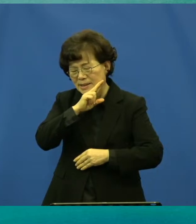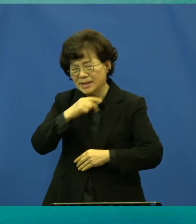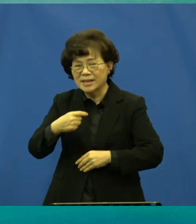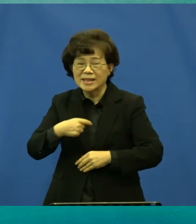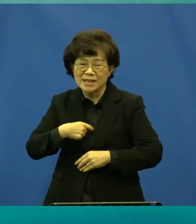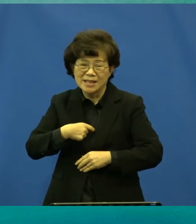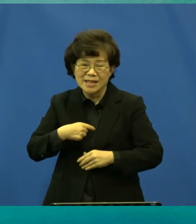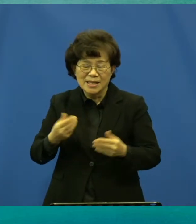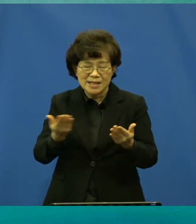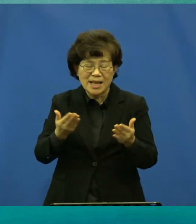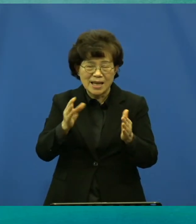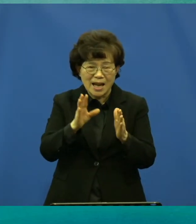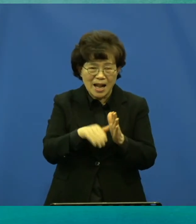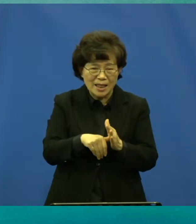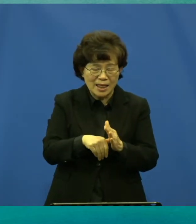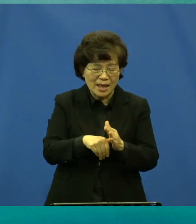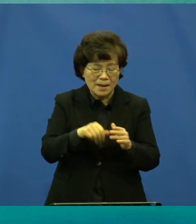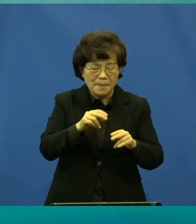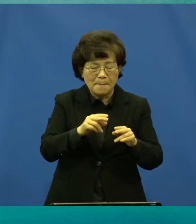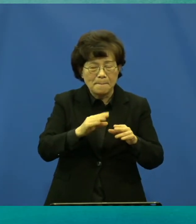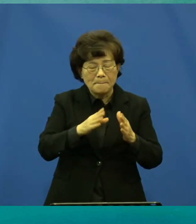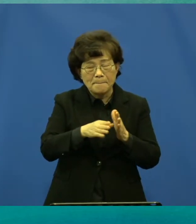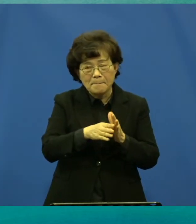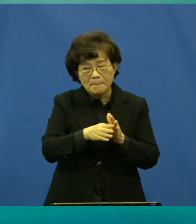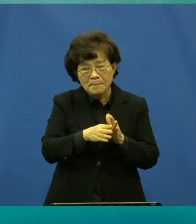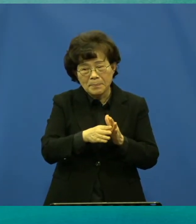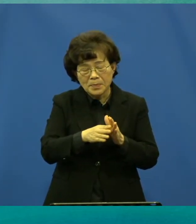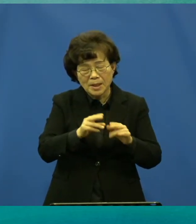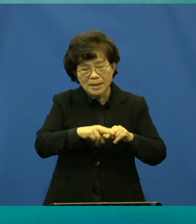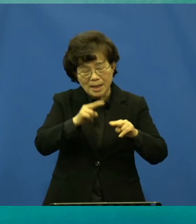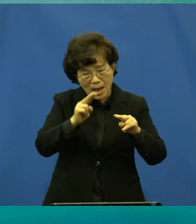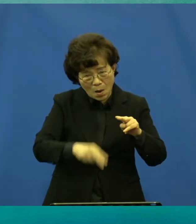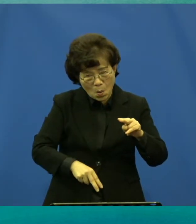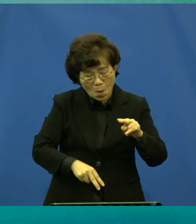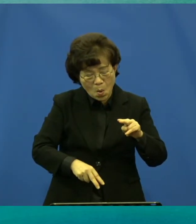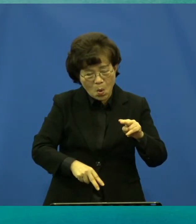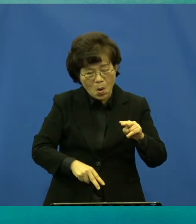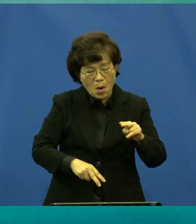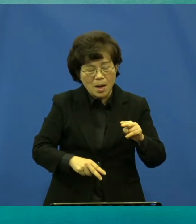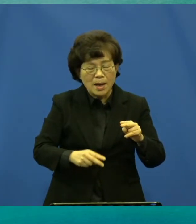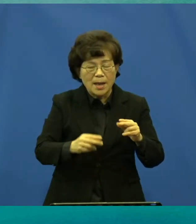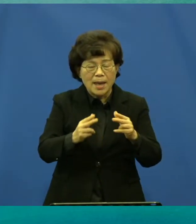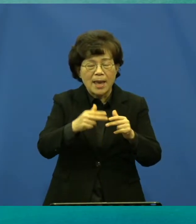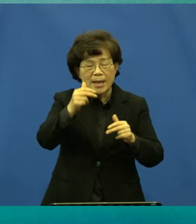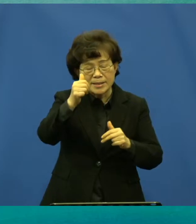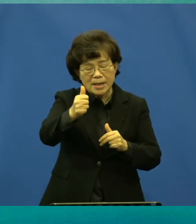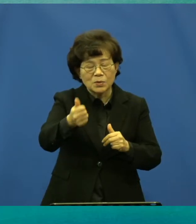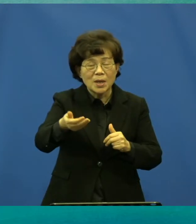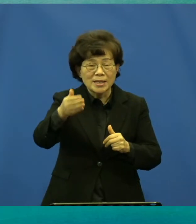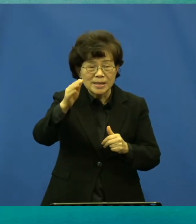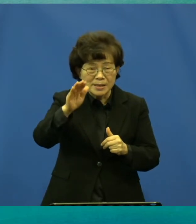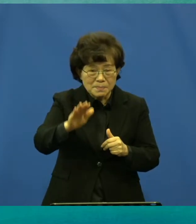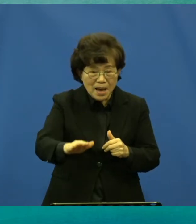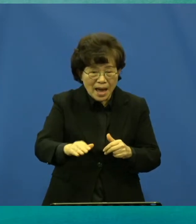사역을 하다가 도중하차한 사람들이 있습니다. 한때는 임원도 하고 회장도 하고 부회장도 했습니다.